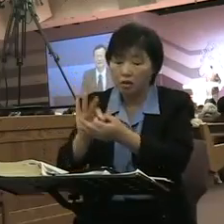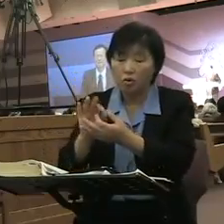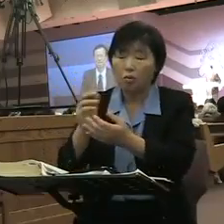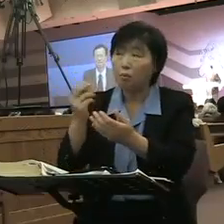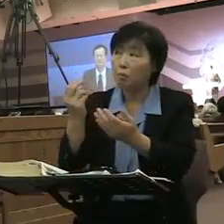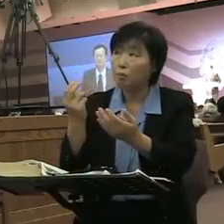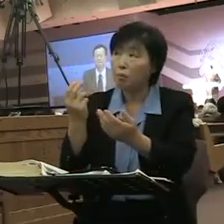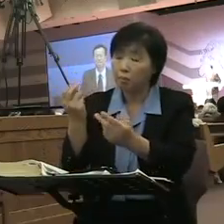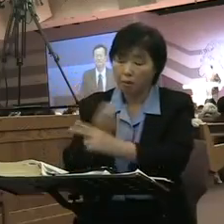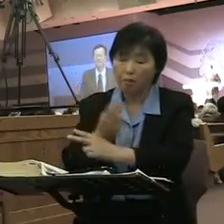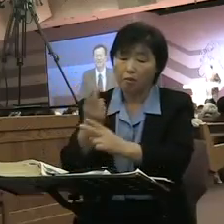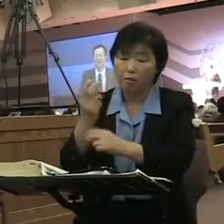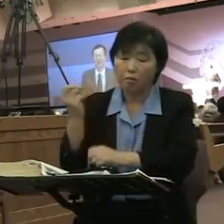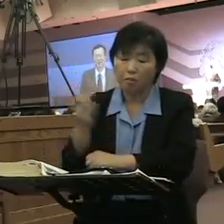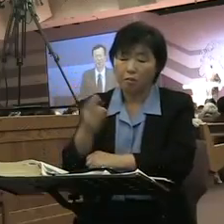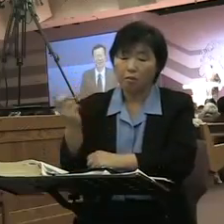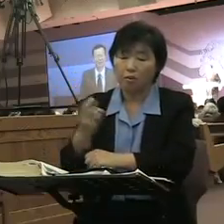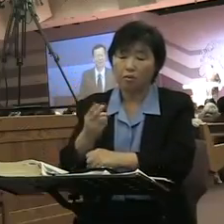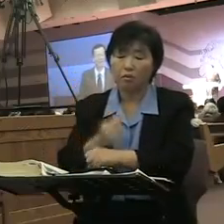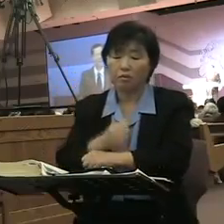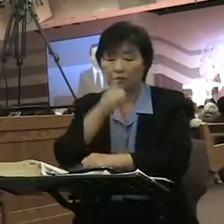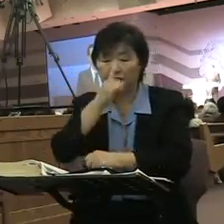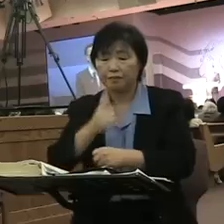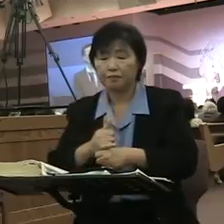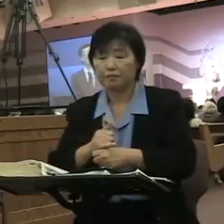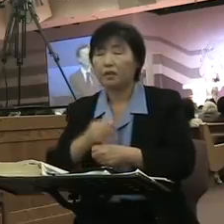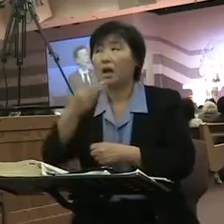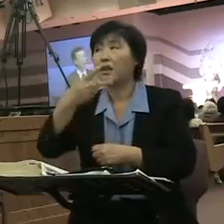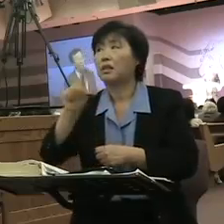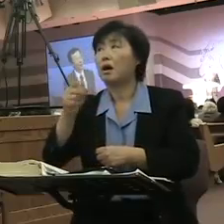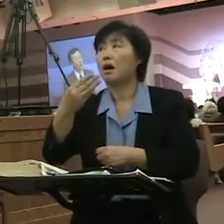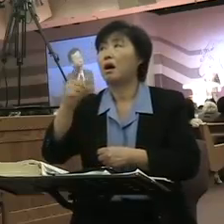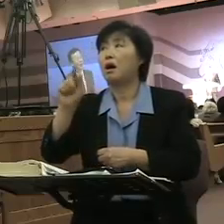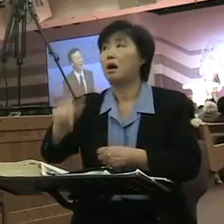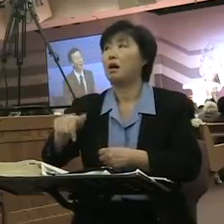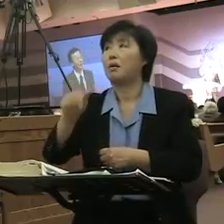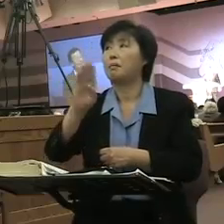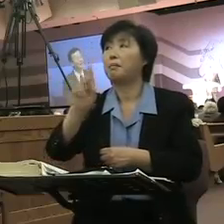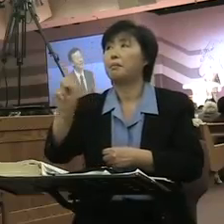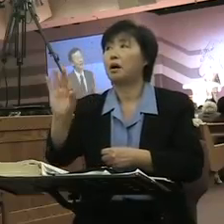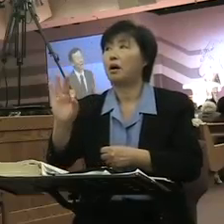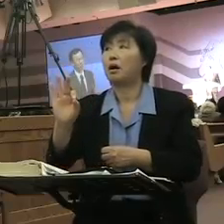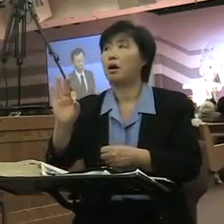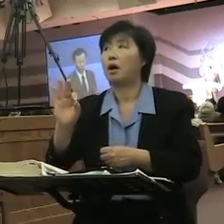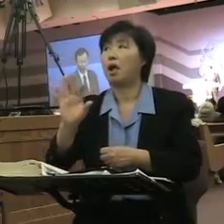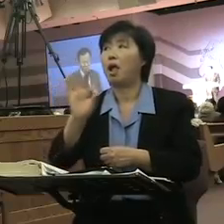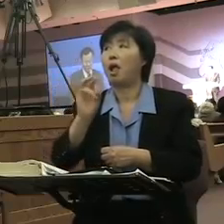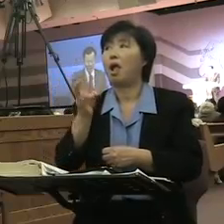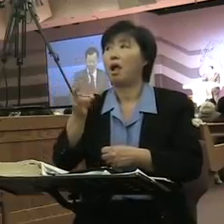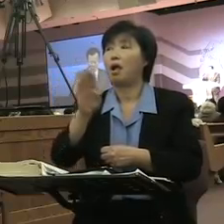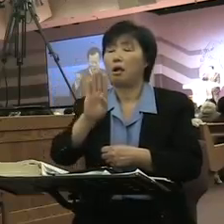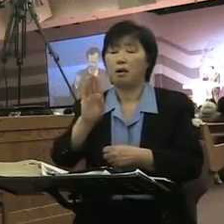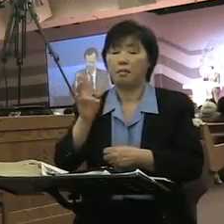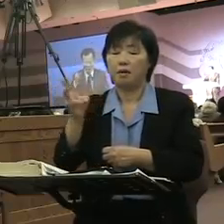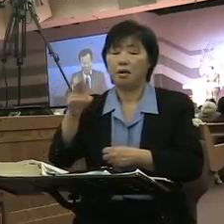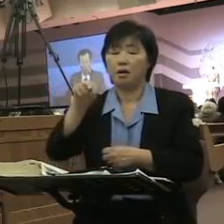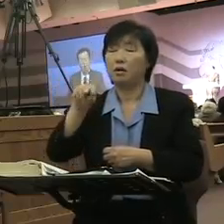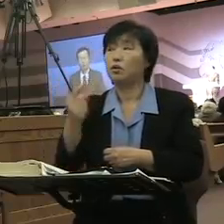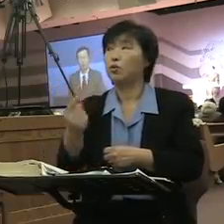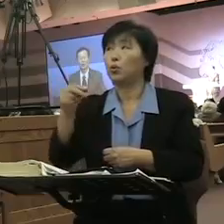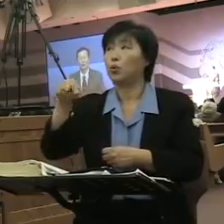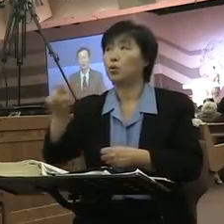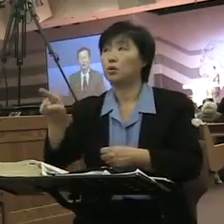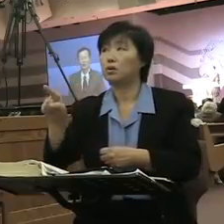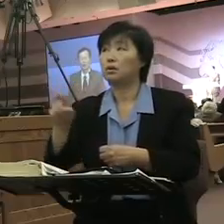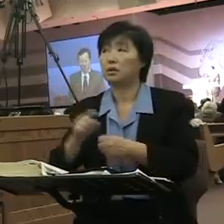있습니다. 예를 들어 우리가 지금 다락방 소그룹 교재로 보고 있는 에베소서 말씀, 에베소서 1장의